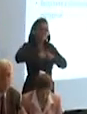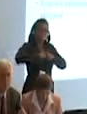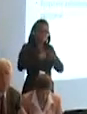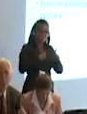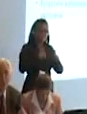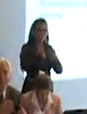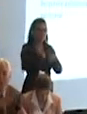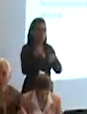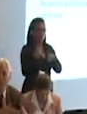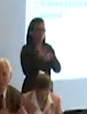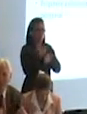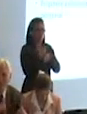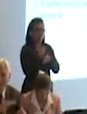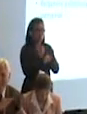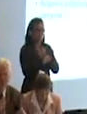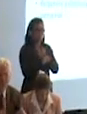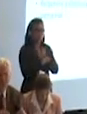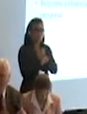los docentes,